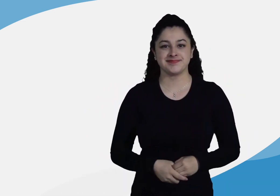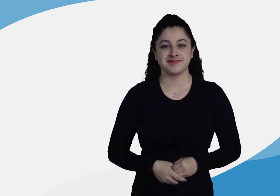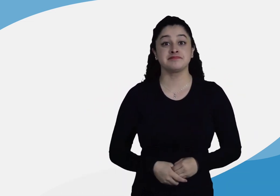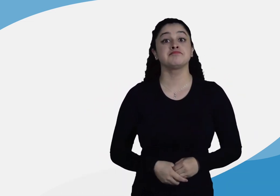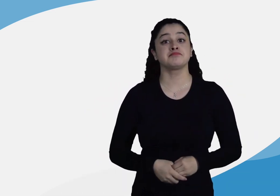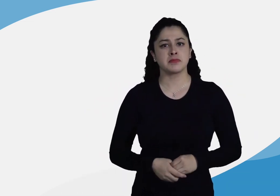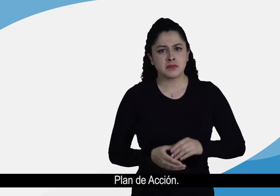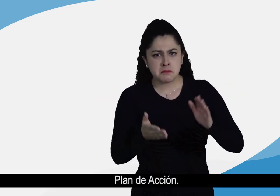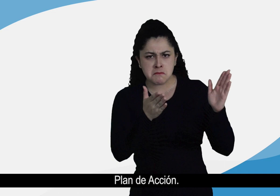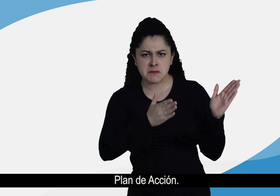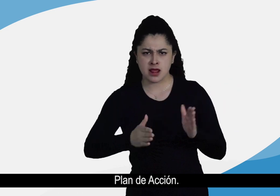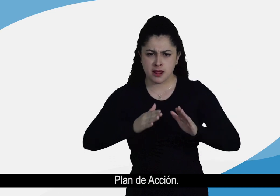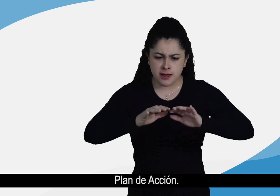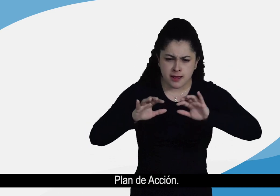Plan de acción